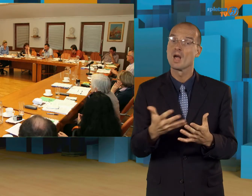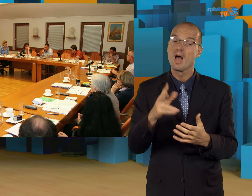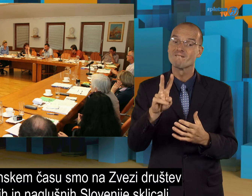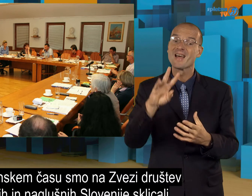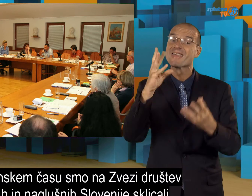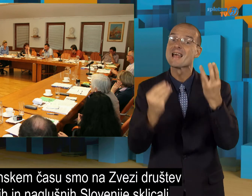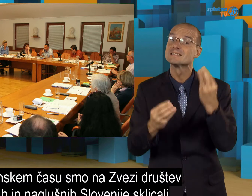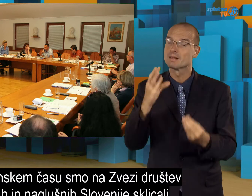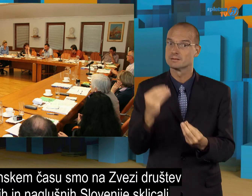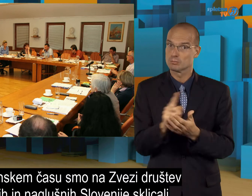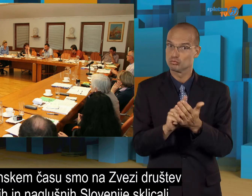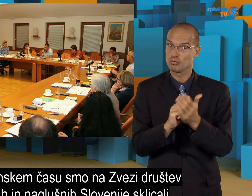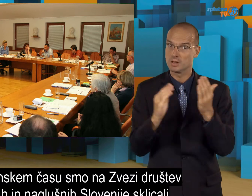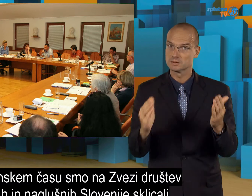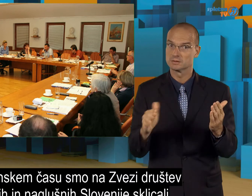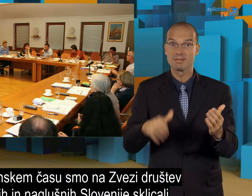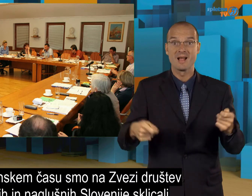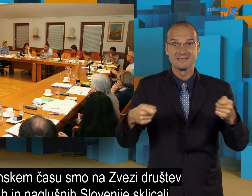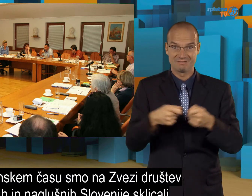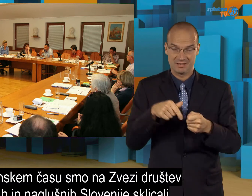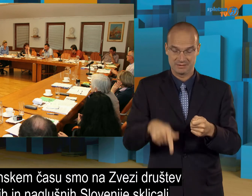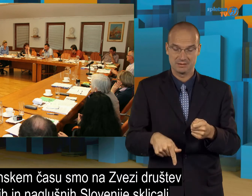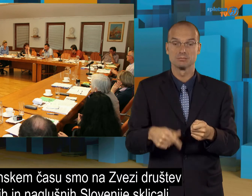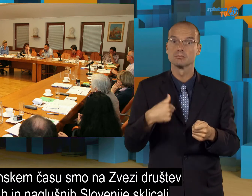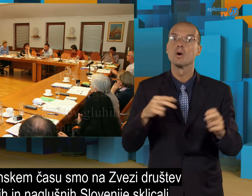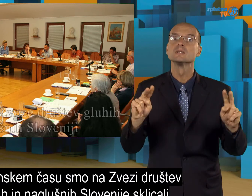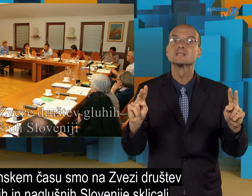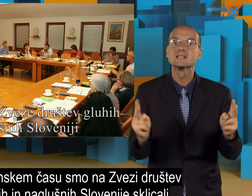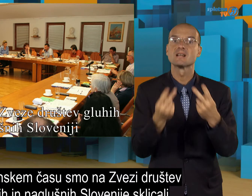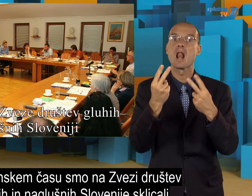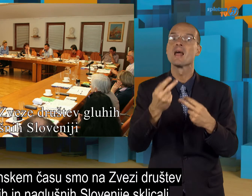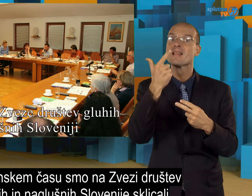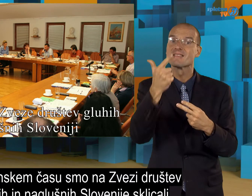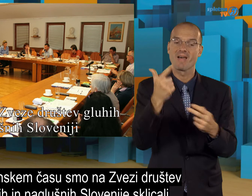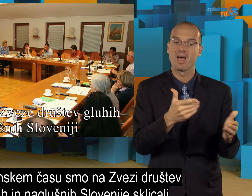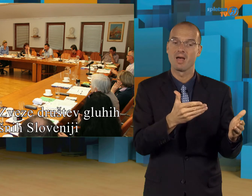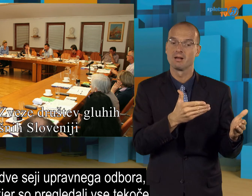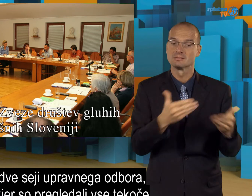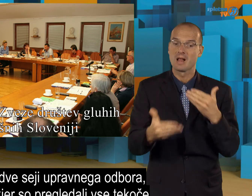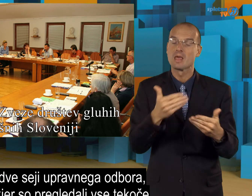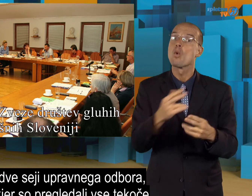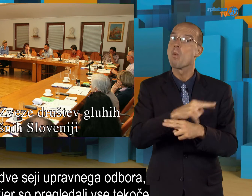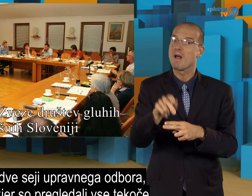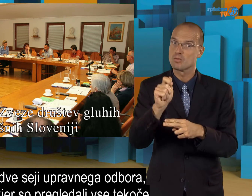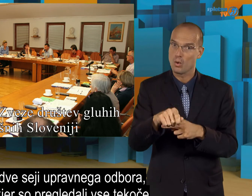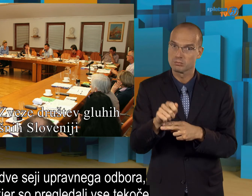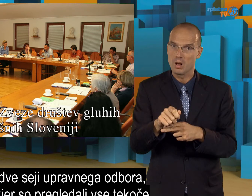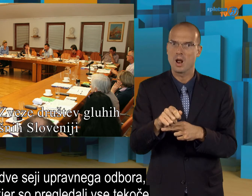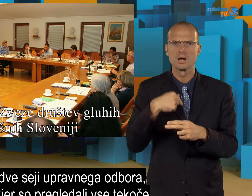V jesenskem času smo na Zvezi društev gluhih in naglušnih Slovenije sklicali 2 seji upravnega odbora, kjer so pregledali